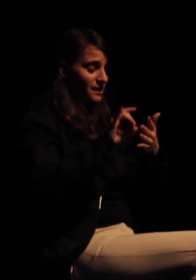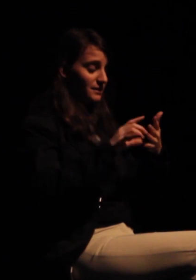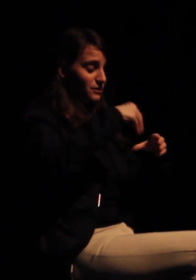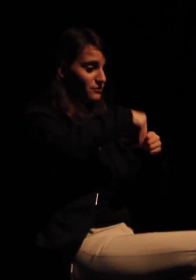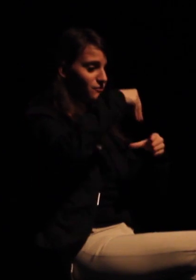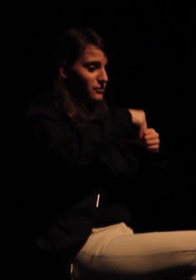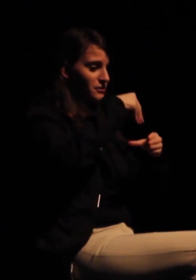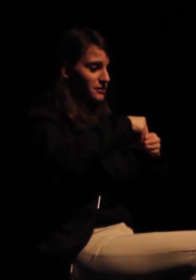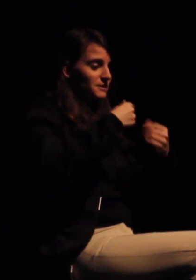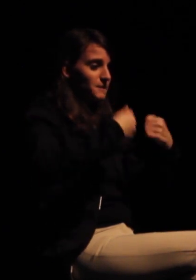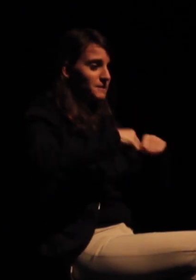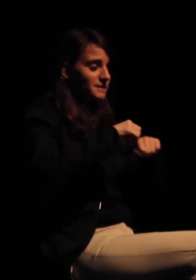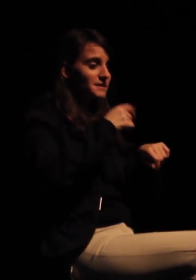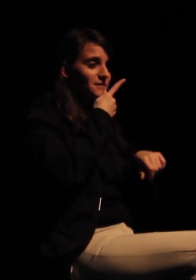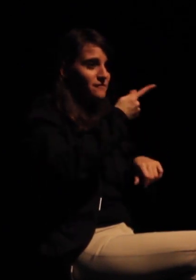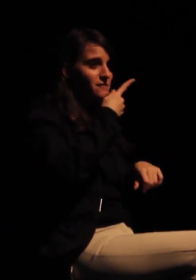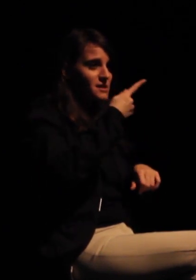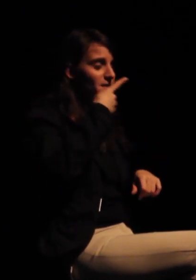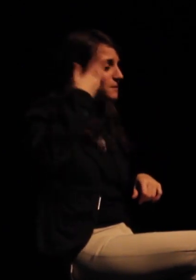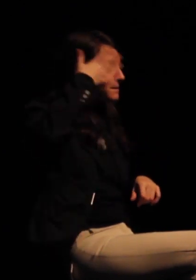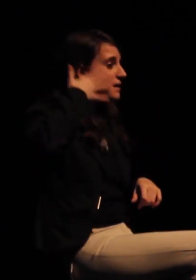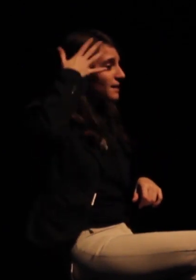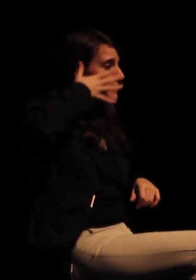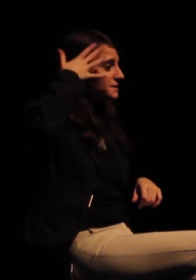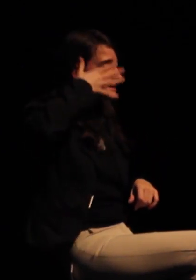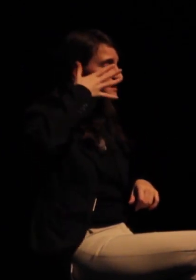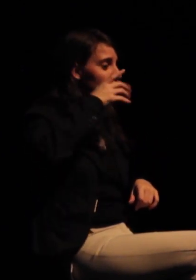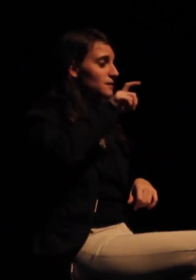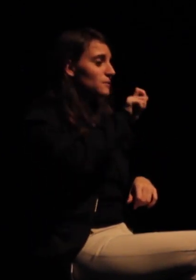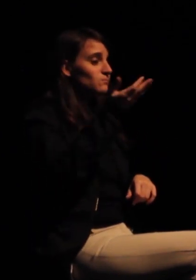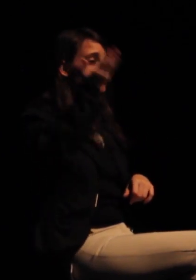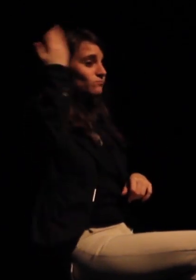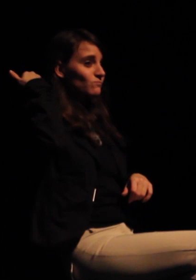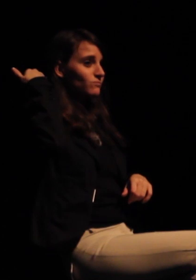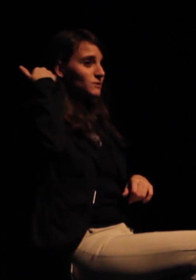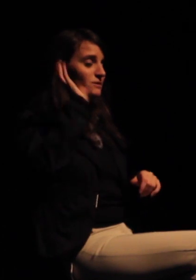tem que falar no discurso de posse sobre os que o antecederam.